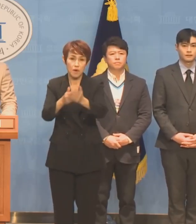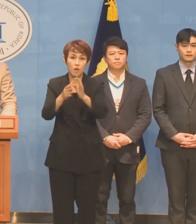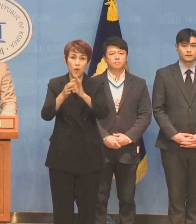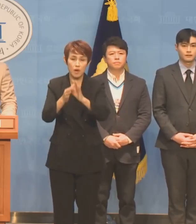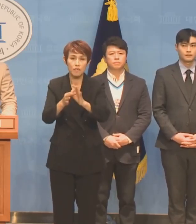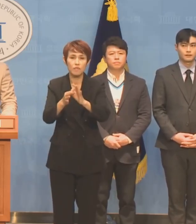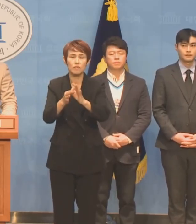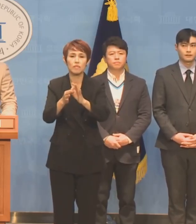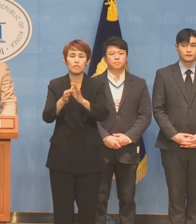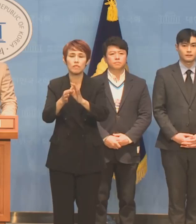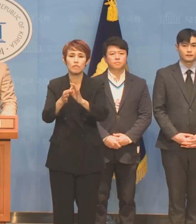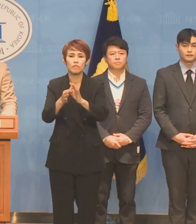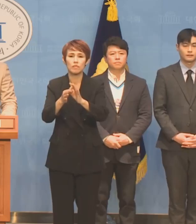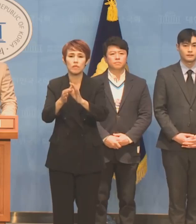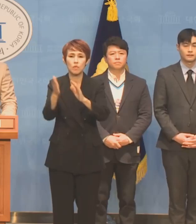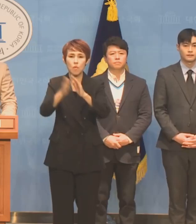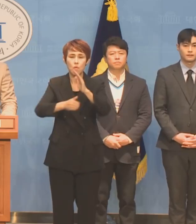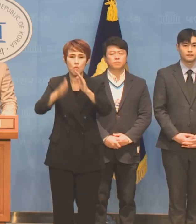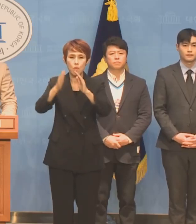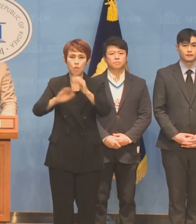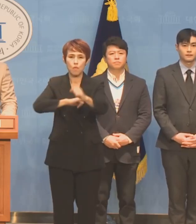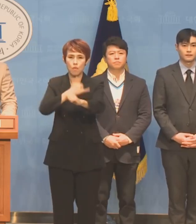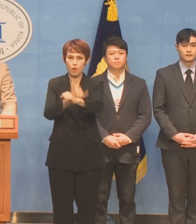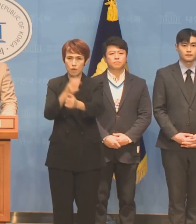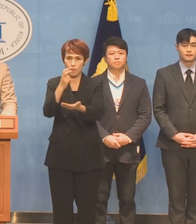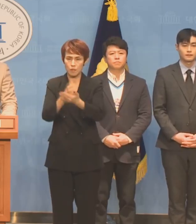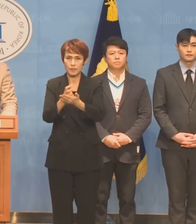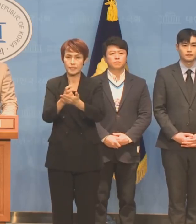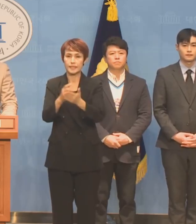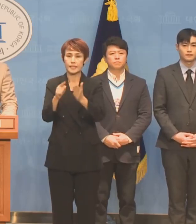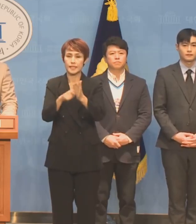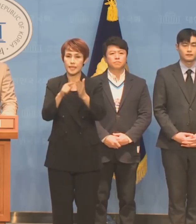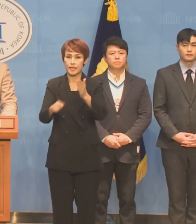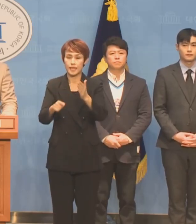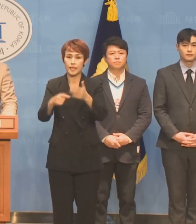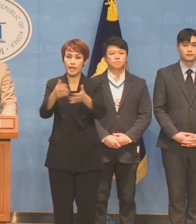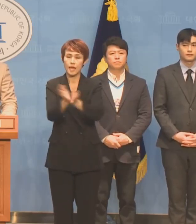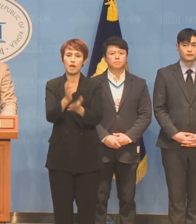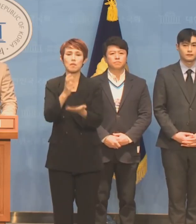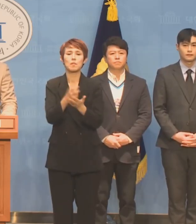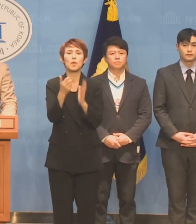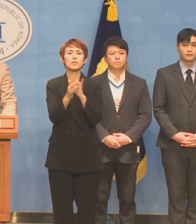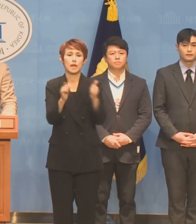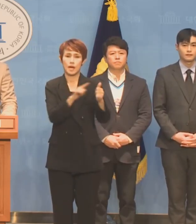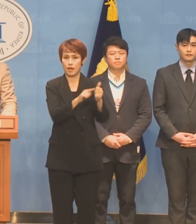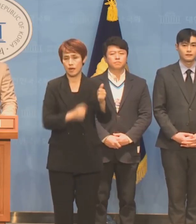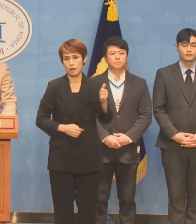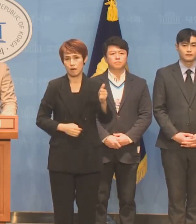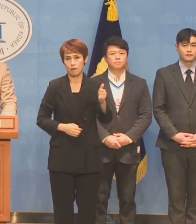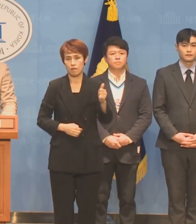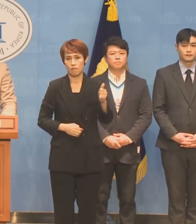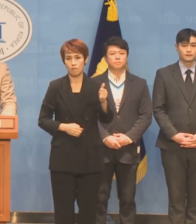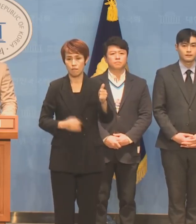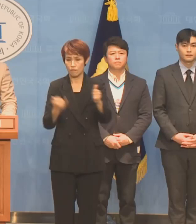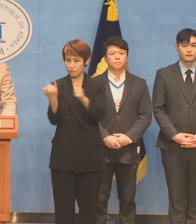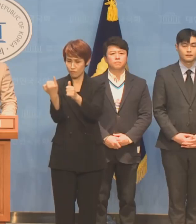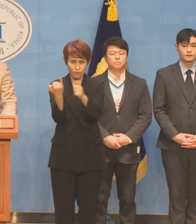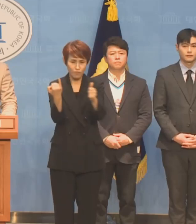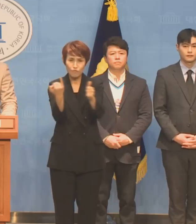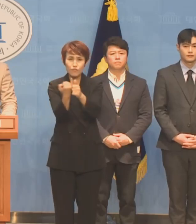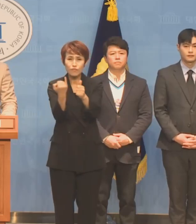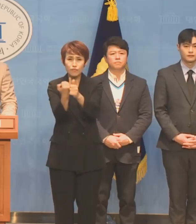대표가 이사장으로 있는 공익인권법인재단 공감 소속 변호사로 있습니다. 한 입을 덮고자 하는 부부